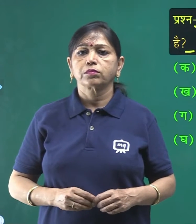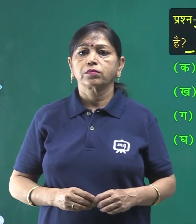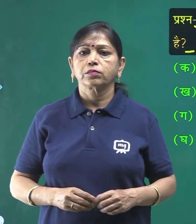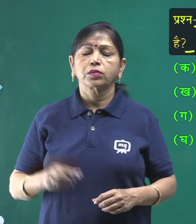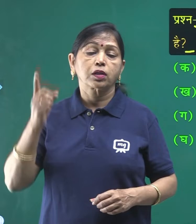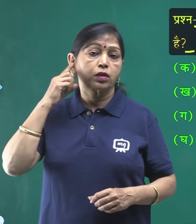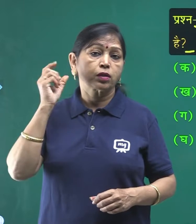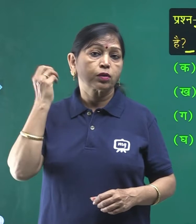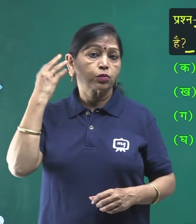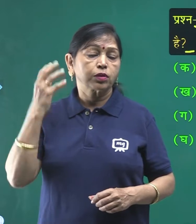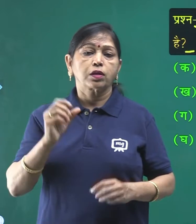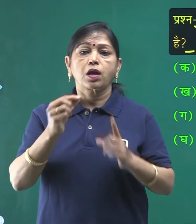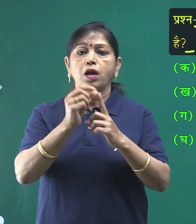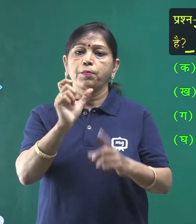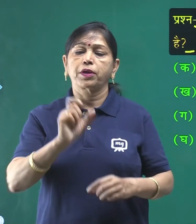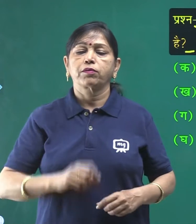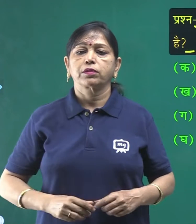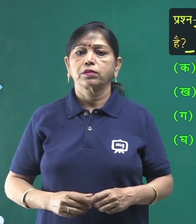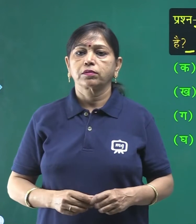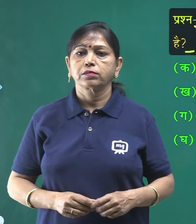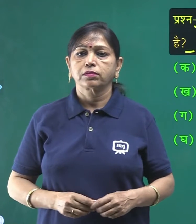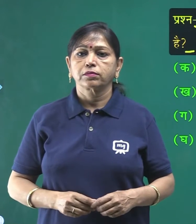का परावर्तन।